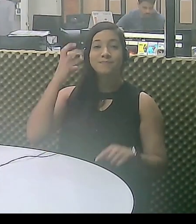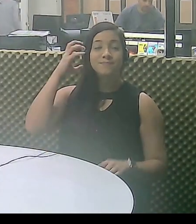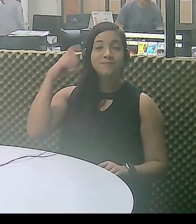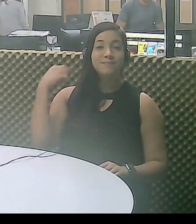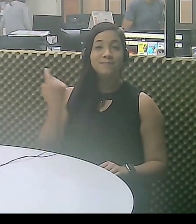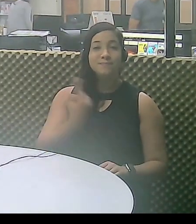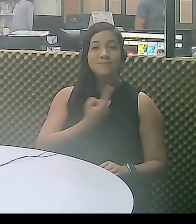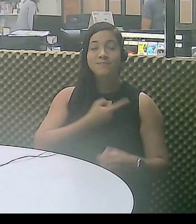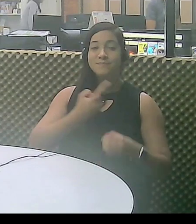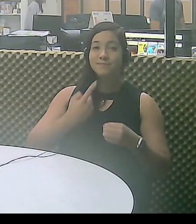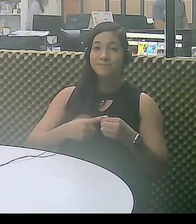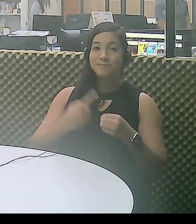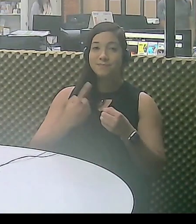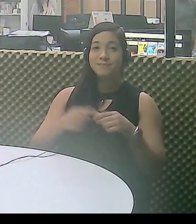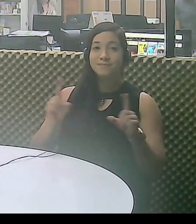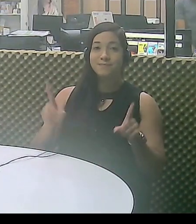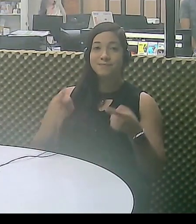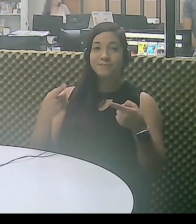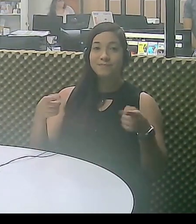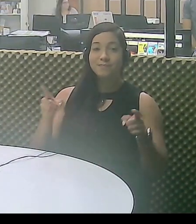Rádio Nossa Cidade.